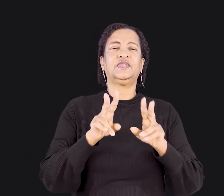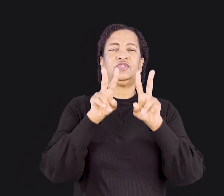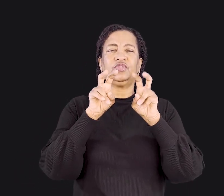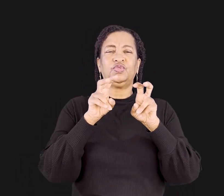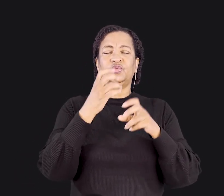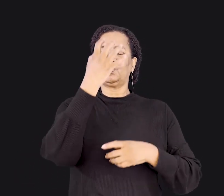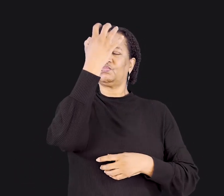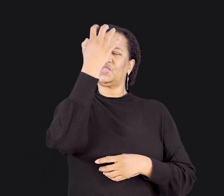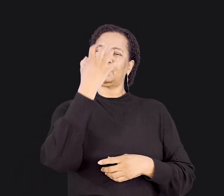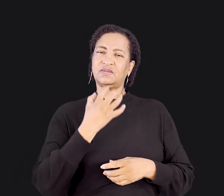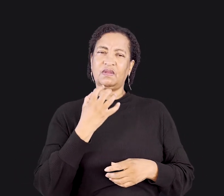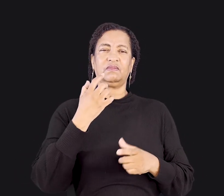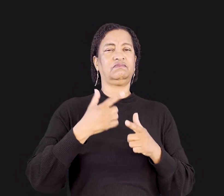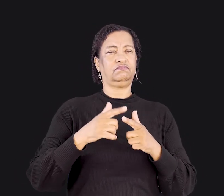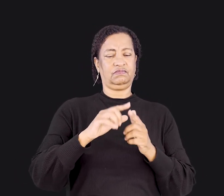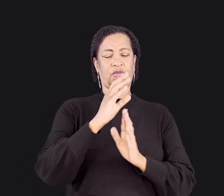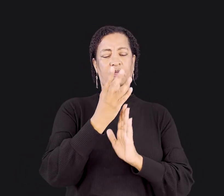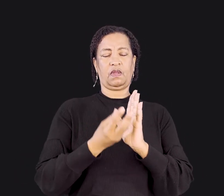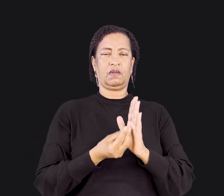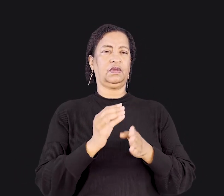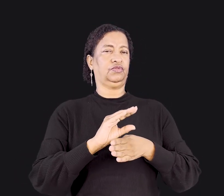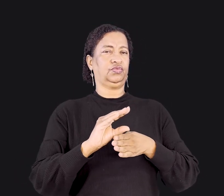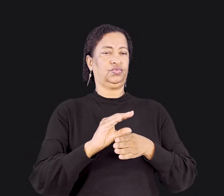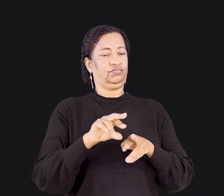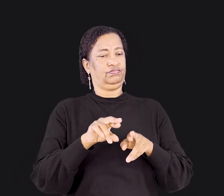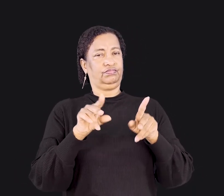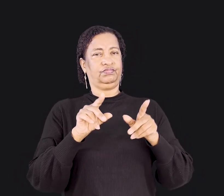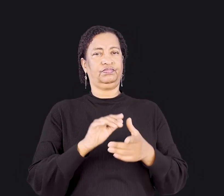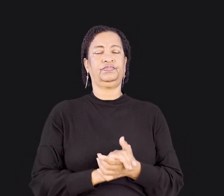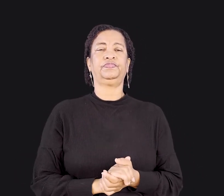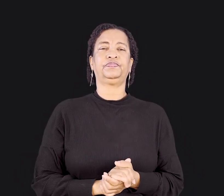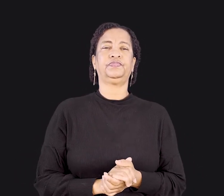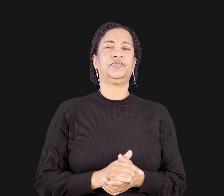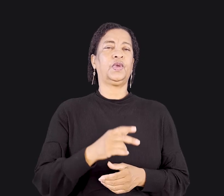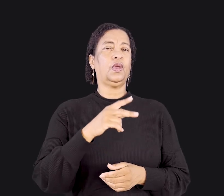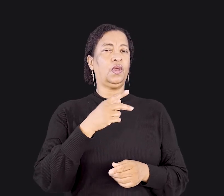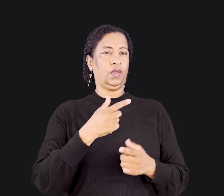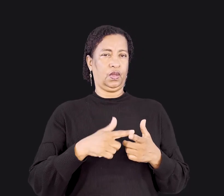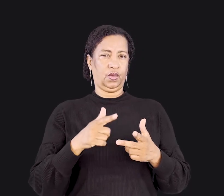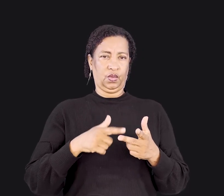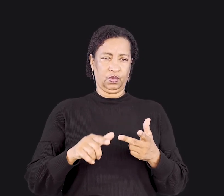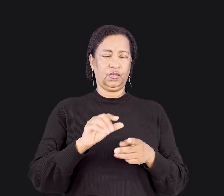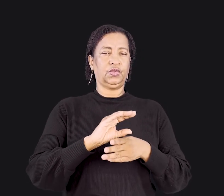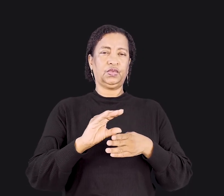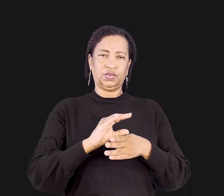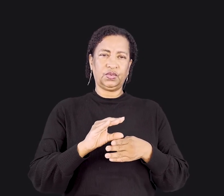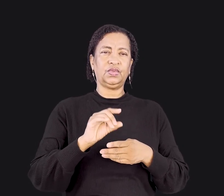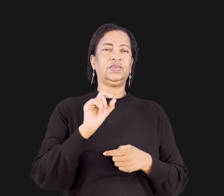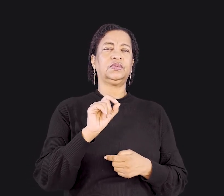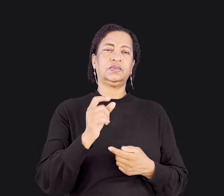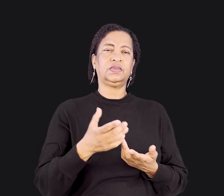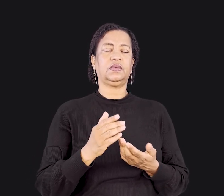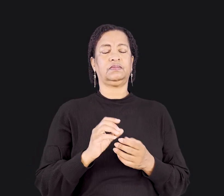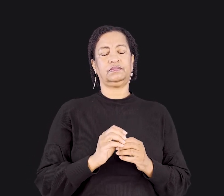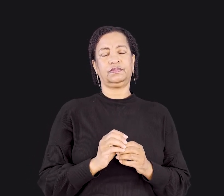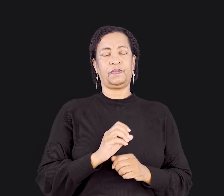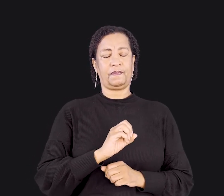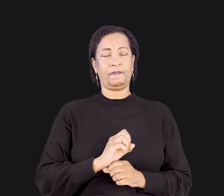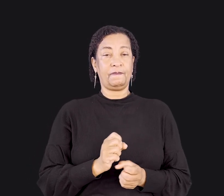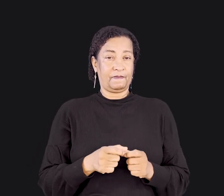muito mais sério do que os problemas da igreja de Corinto. O problema dos coríntios é o que mesmo na maioria dos missionários que